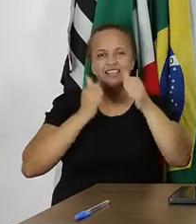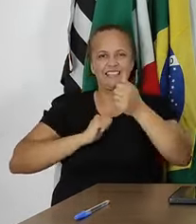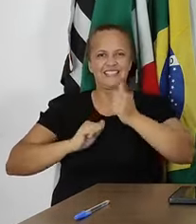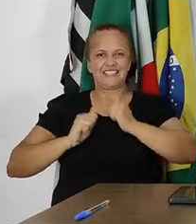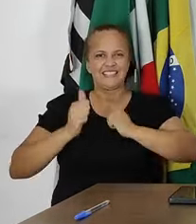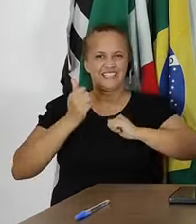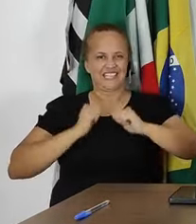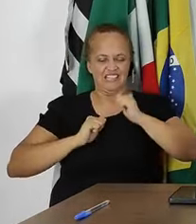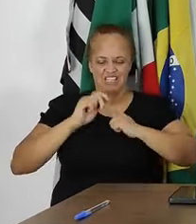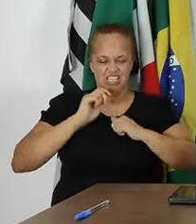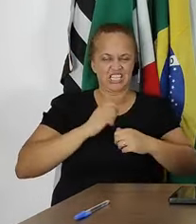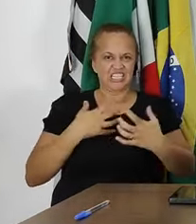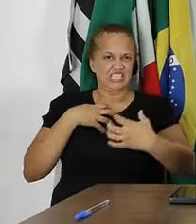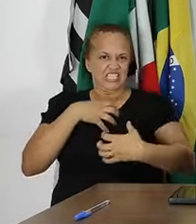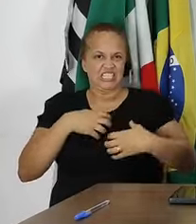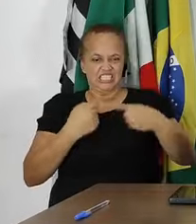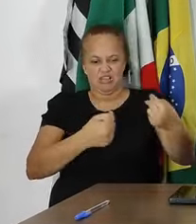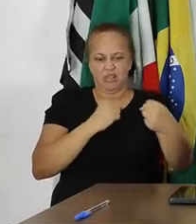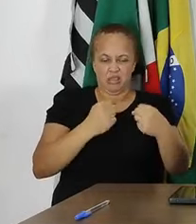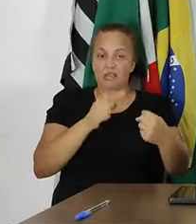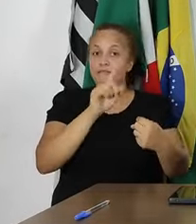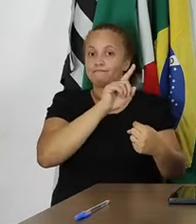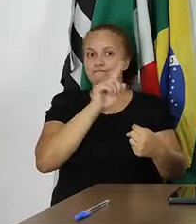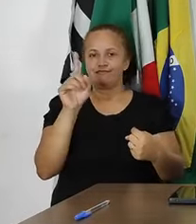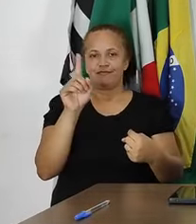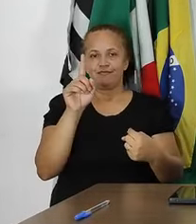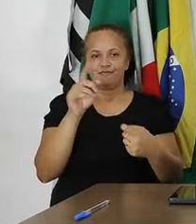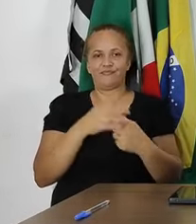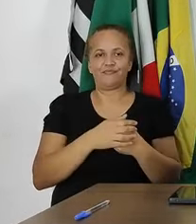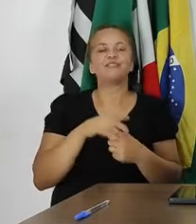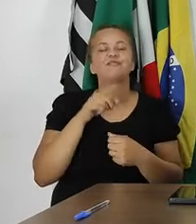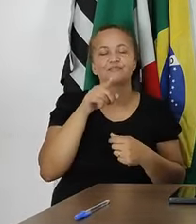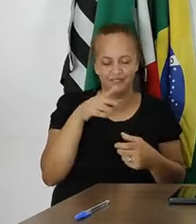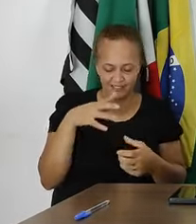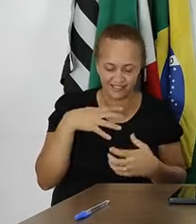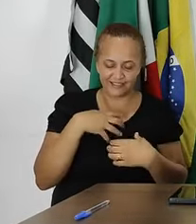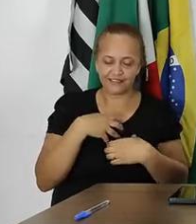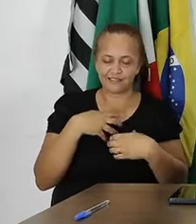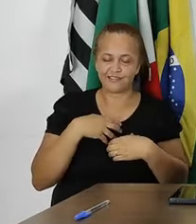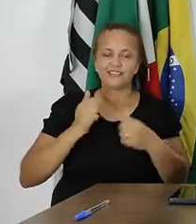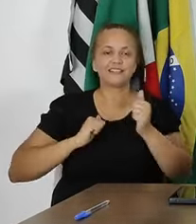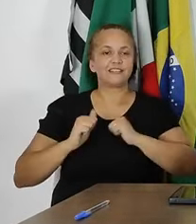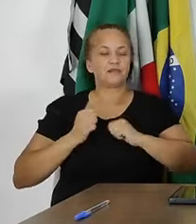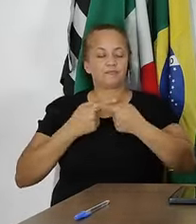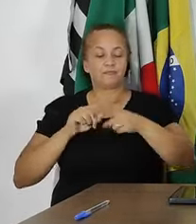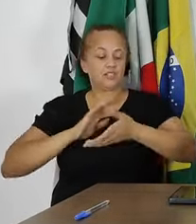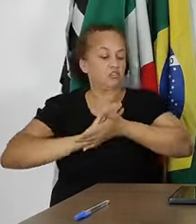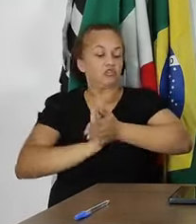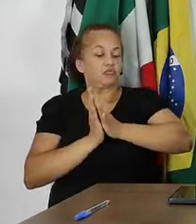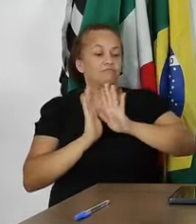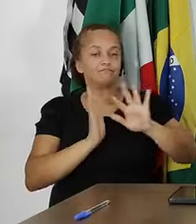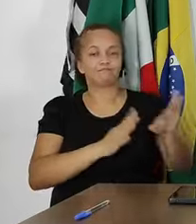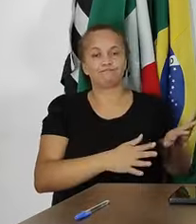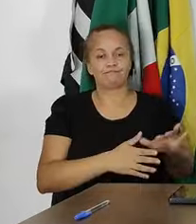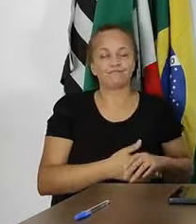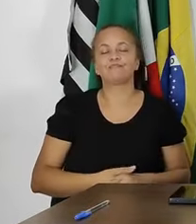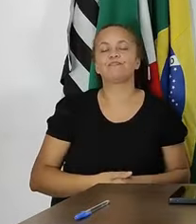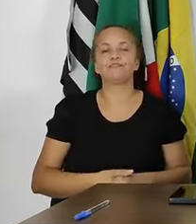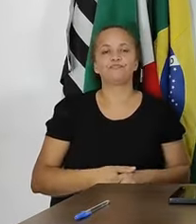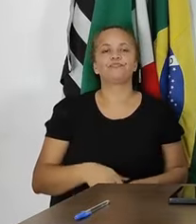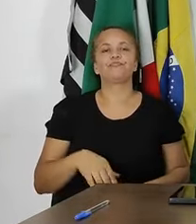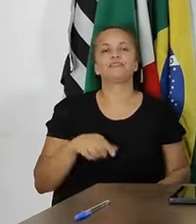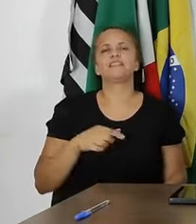dominar. Essa ansiedade não vai nos controlar. E nós não vamos andar ansiosos. E ele diz: não andeis